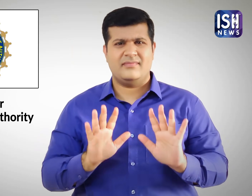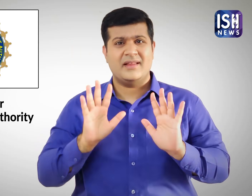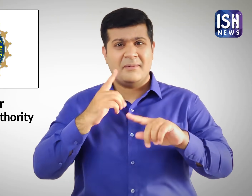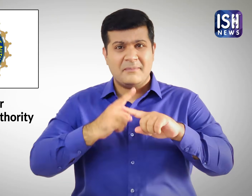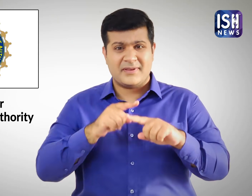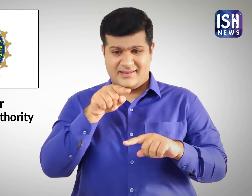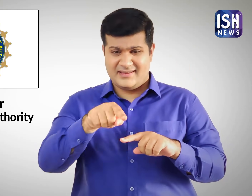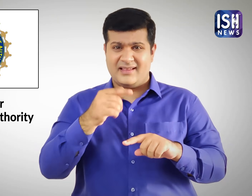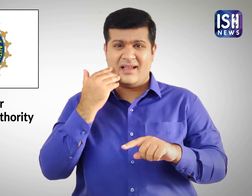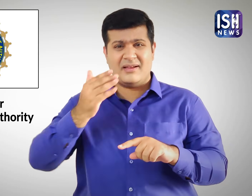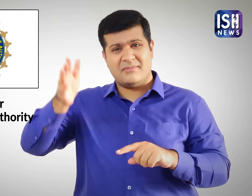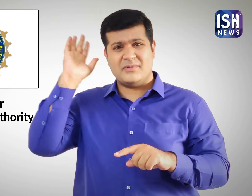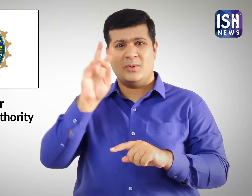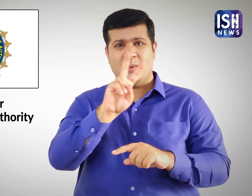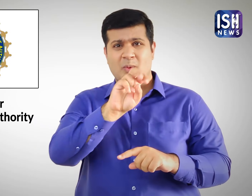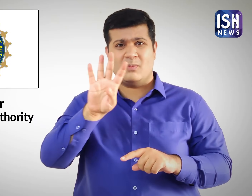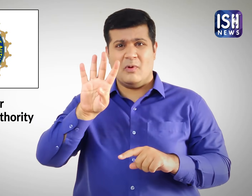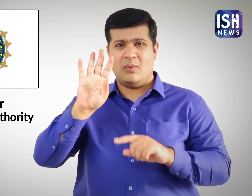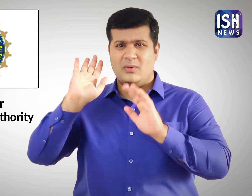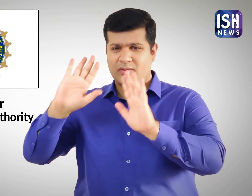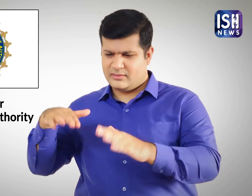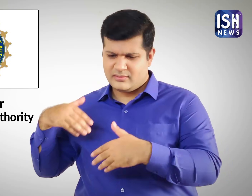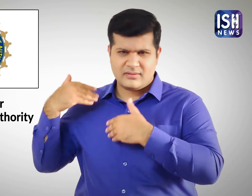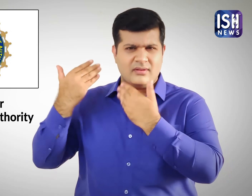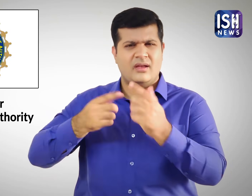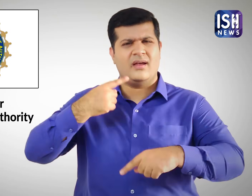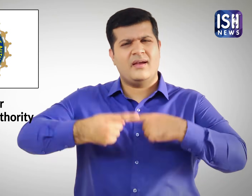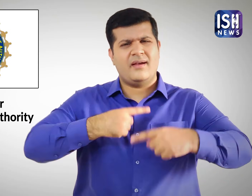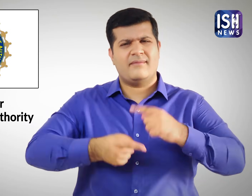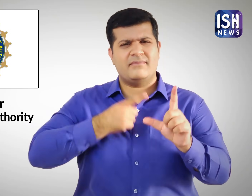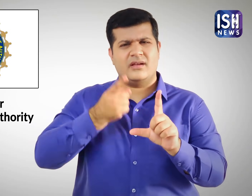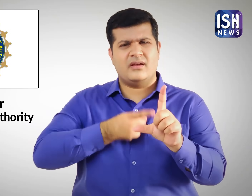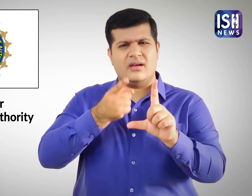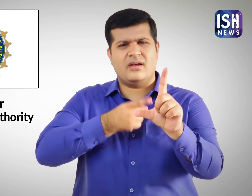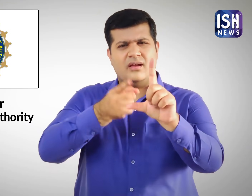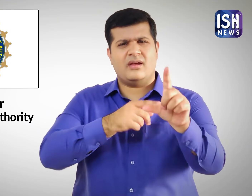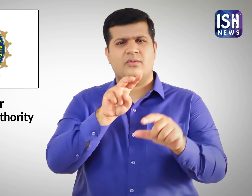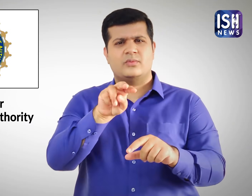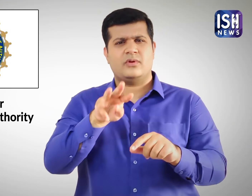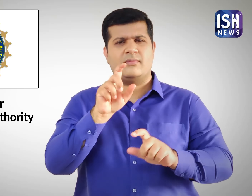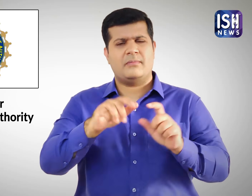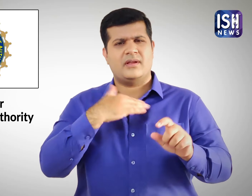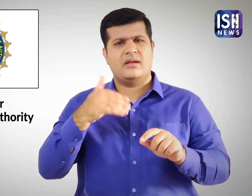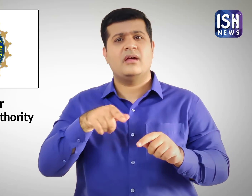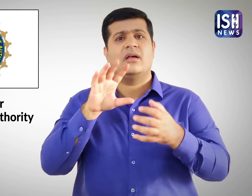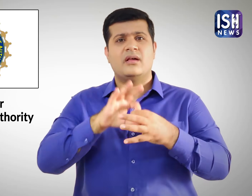2004 से भारत में हर साल बिजली गिरने से कम से कम 2000 लोग मारे गये है।